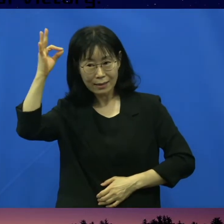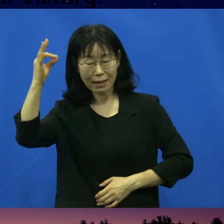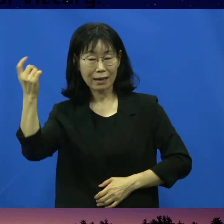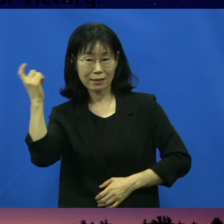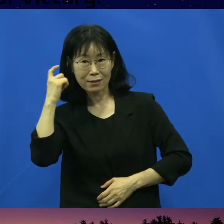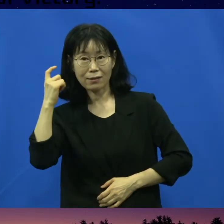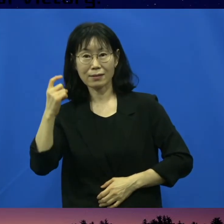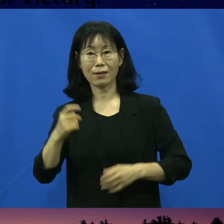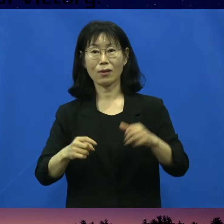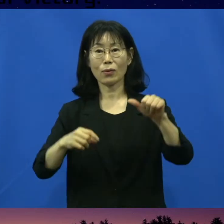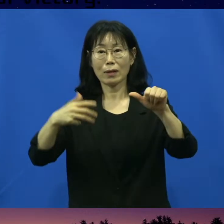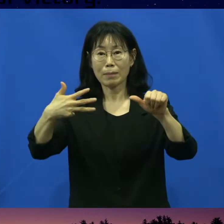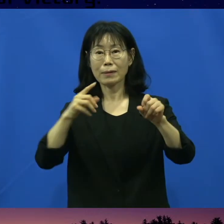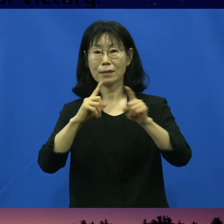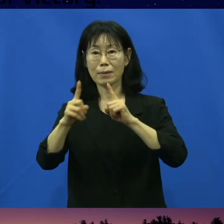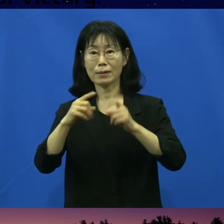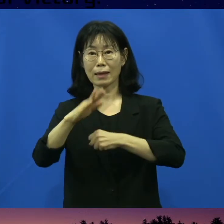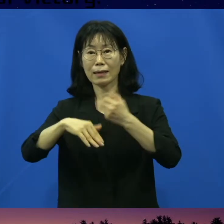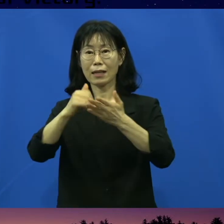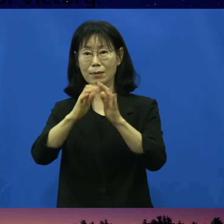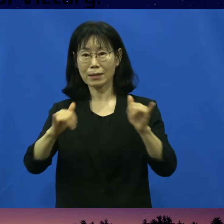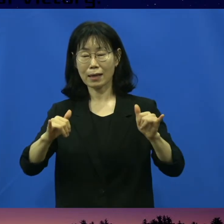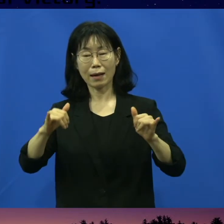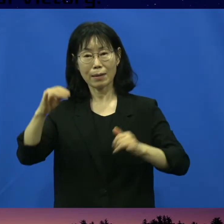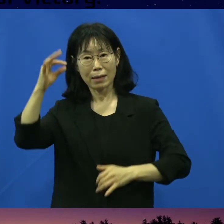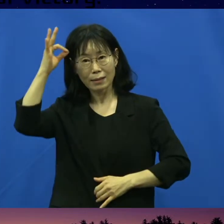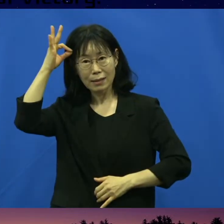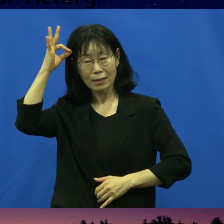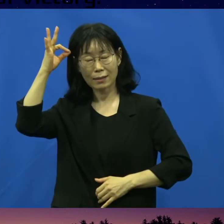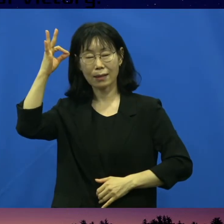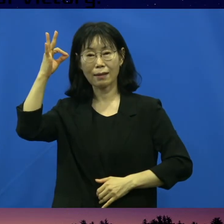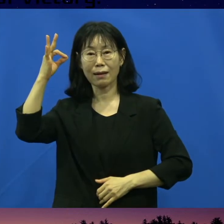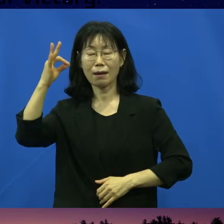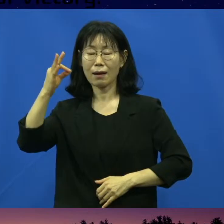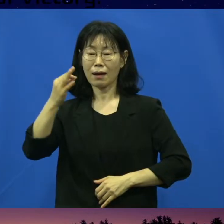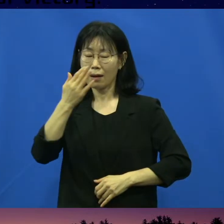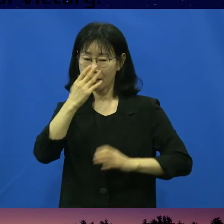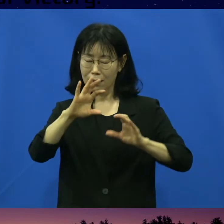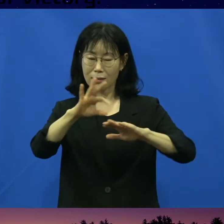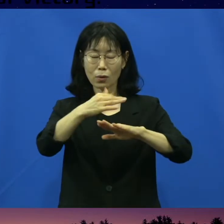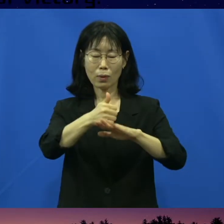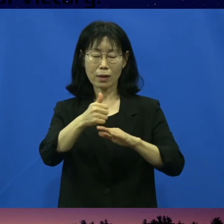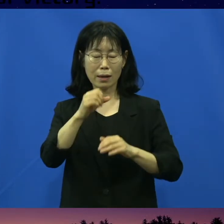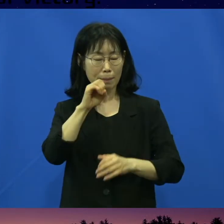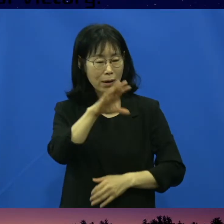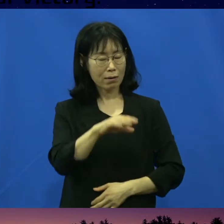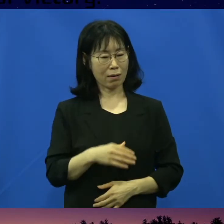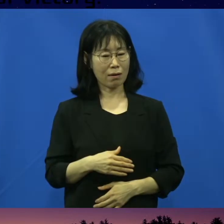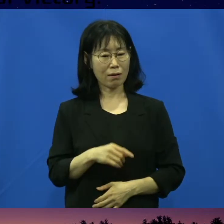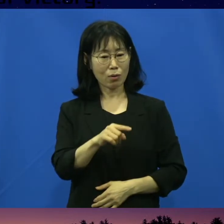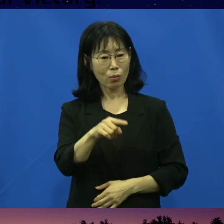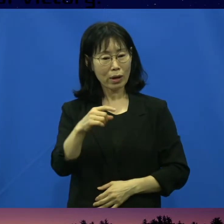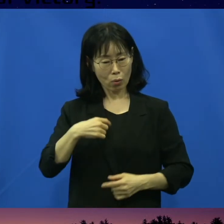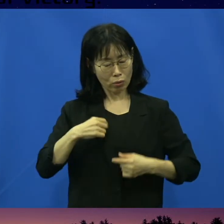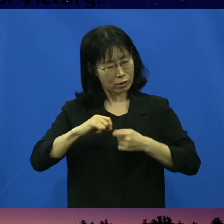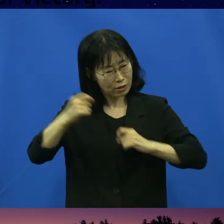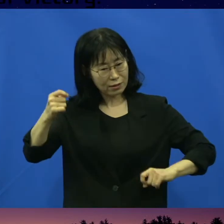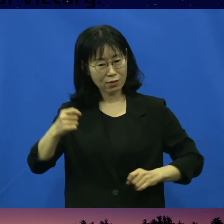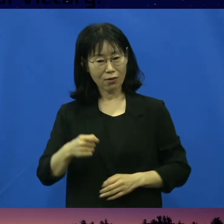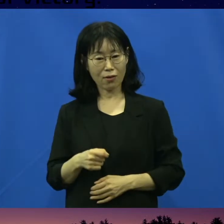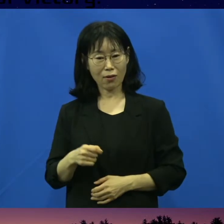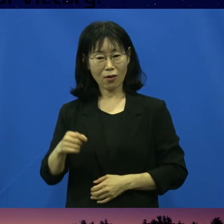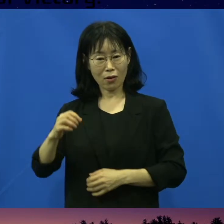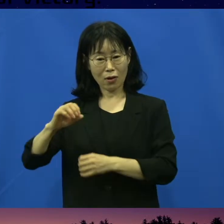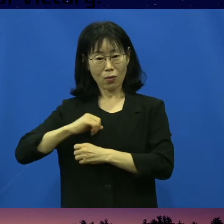사람 엘리사가 이스라엘 왕이 자기 옷을 찢었다함을 듣고 왕에게 보내 이르되 왕이 어찌하여 옷을 찢었나이까 그 사람을 내게로 오게 하소서 그가 이스라엘